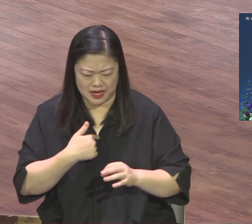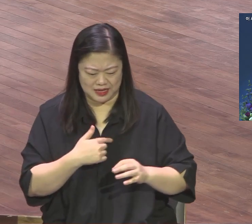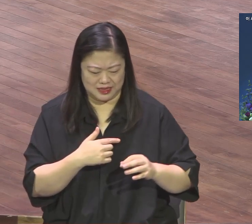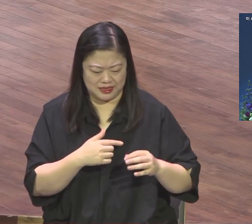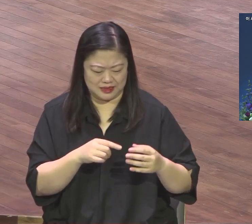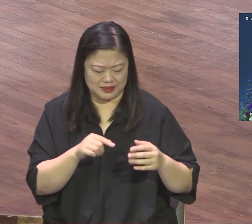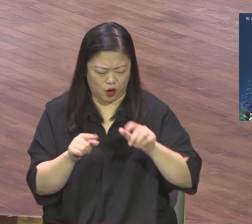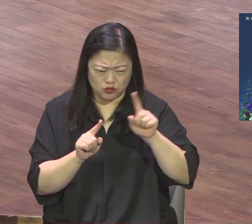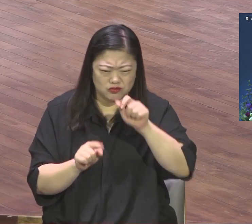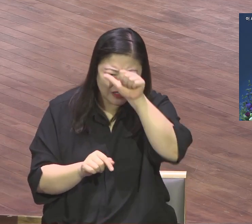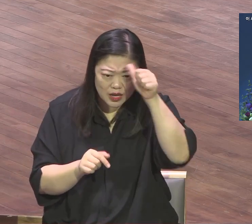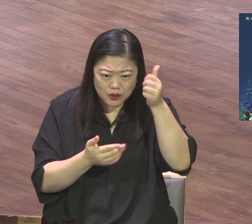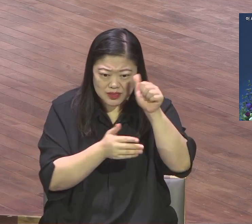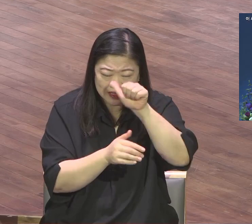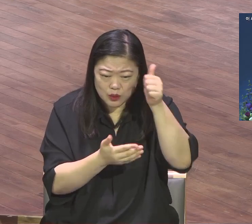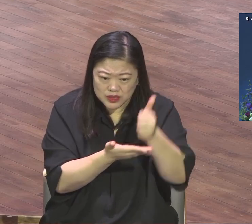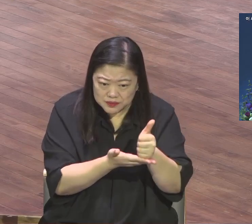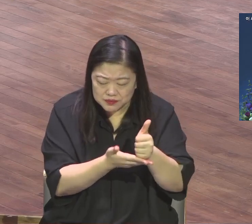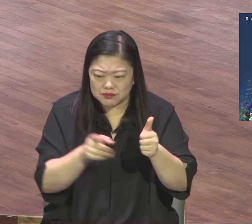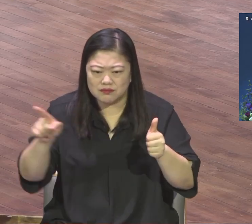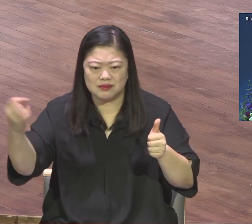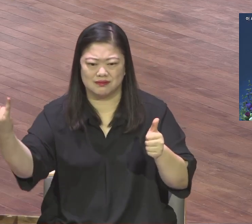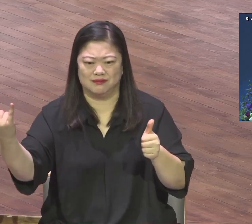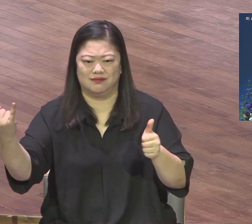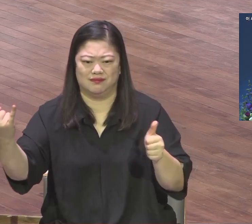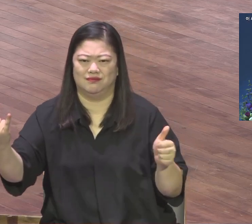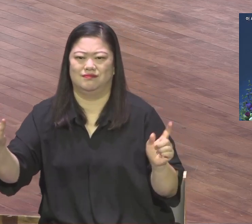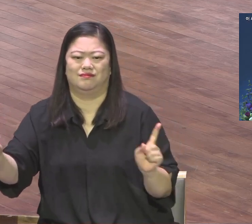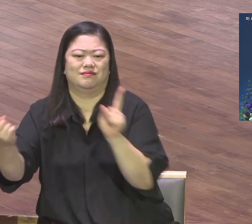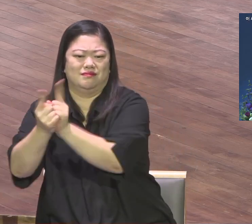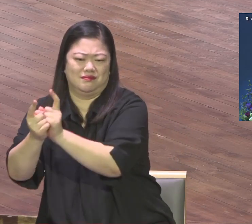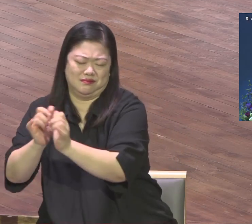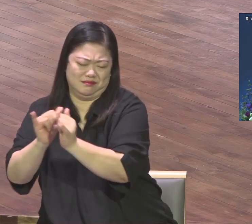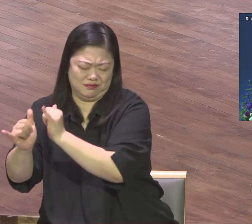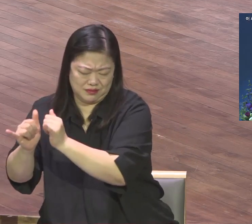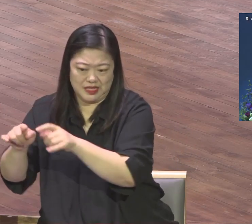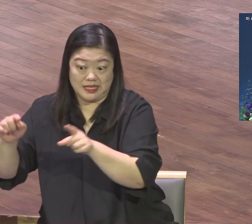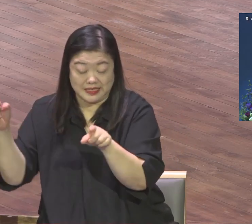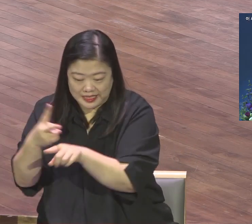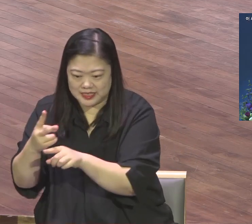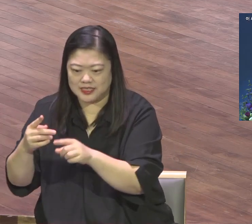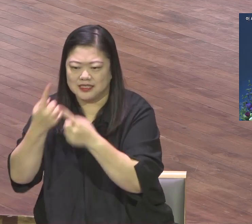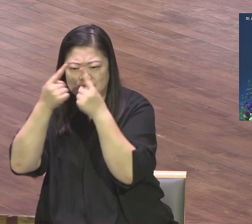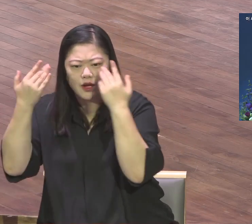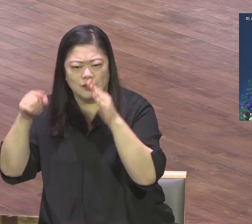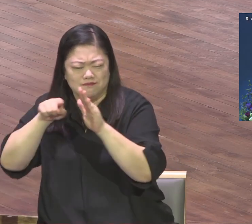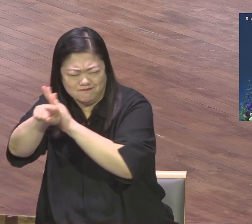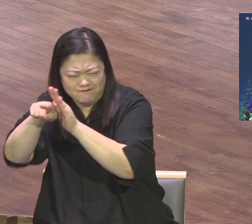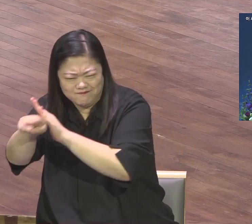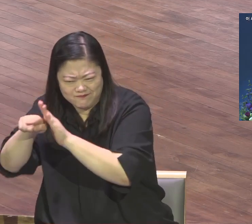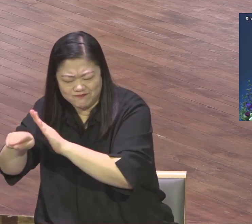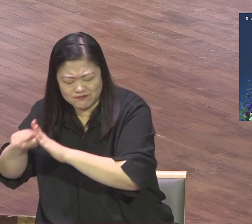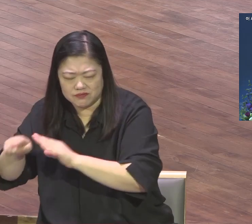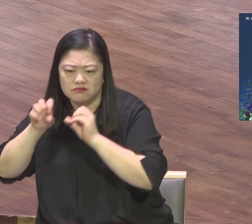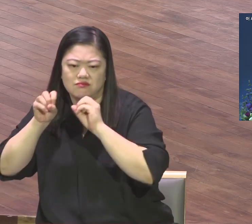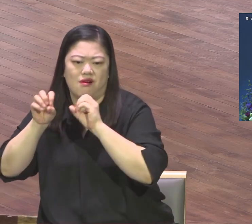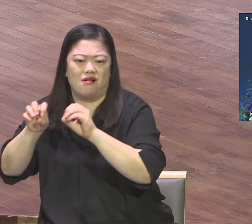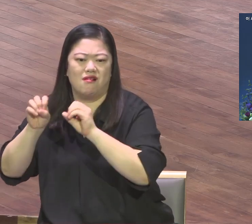같이 연락해라는데 그쪽에서 연락이 안 오는데 아무 연락해줘도 그렇게 그 가슴을 가지고 말해 선교하는데